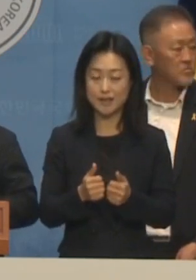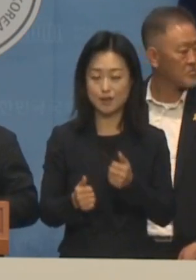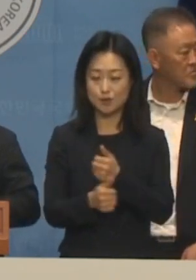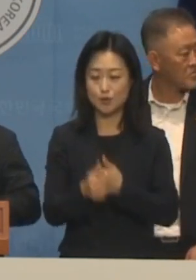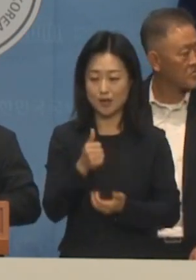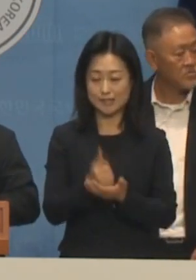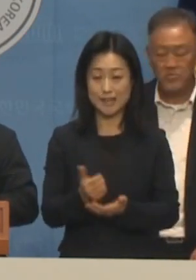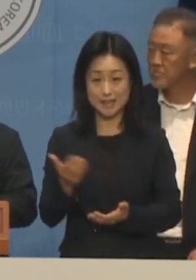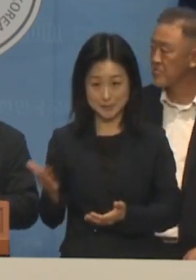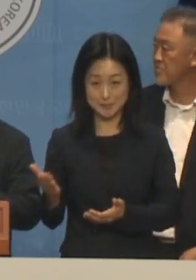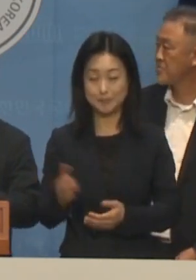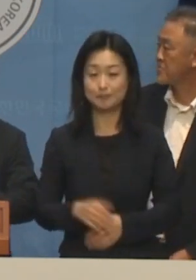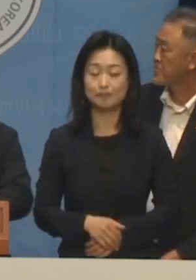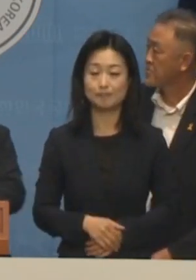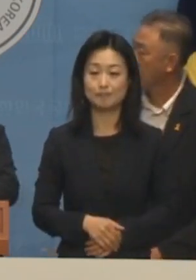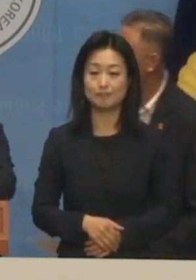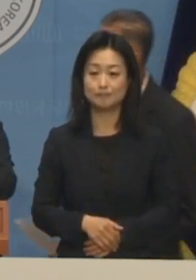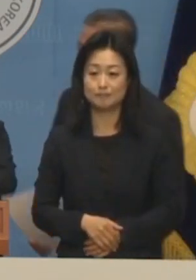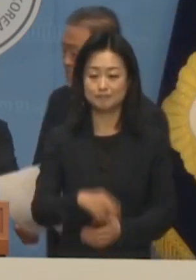낭독을 해주시겠습니다.